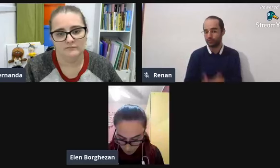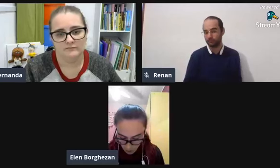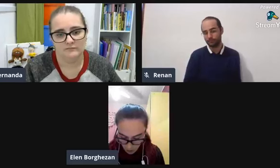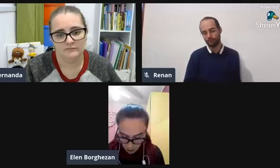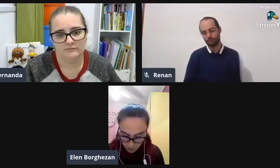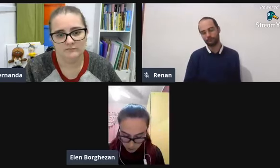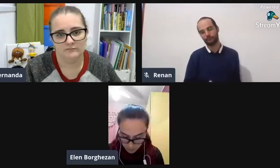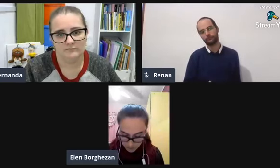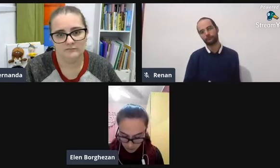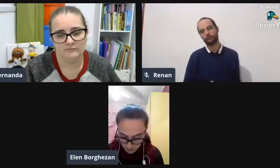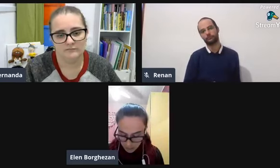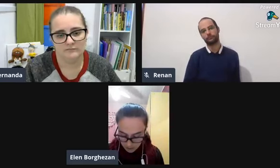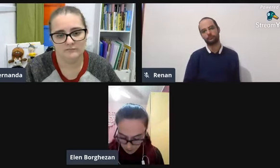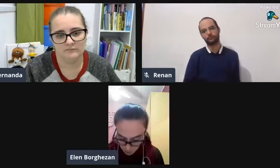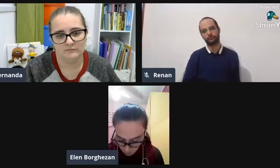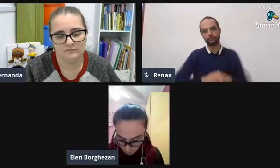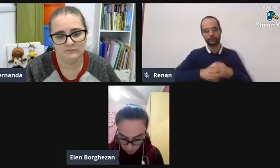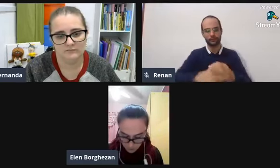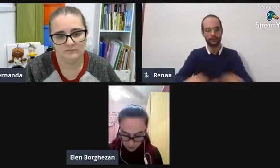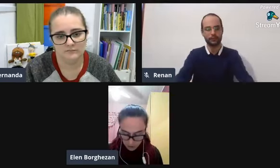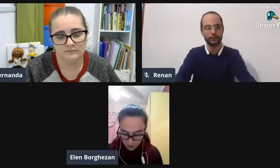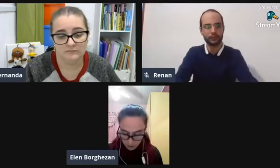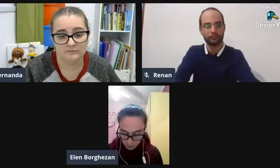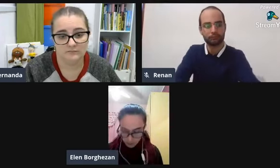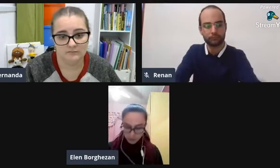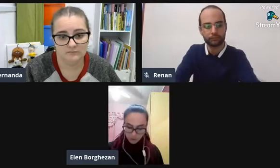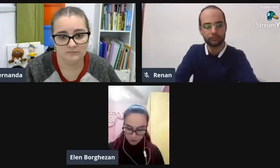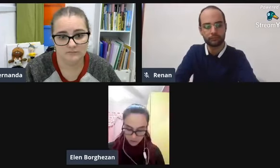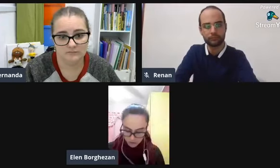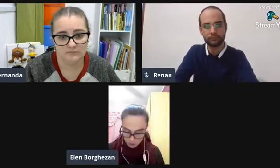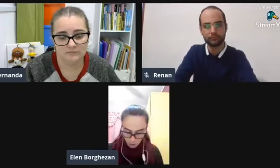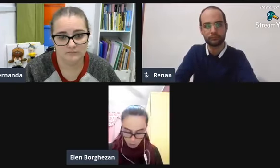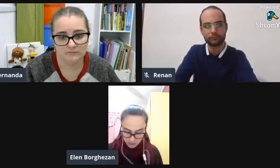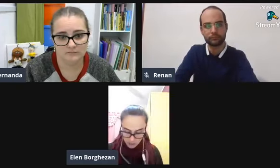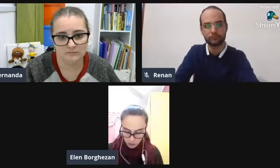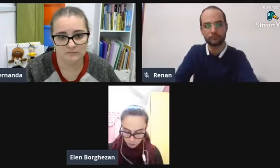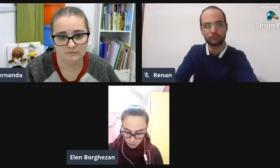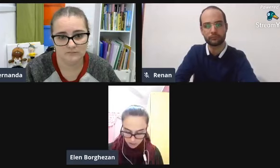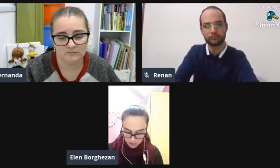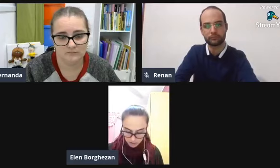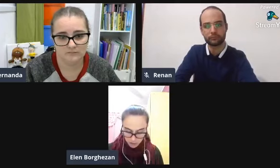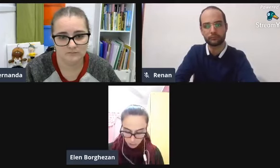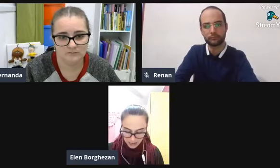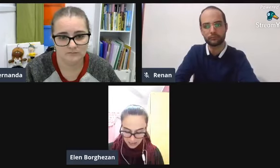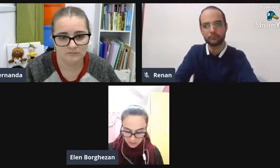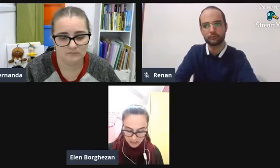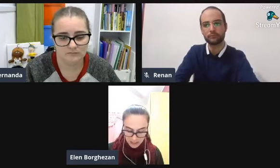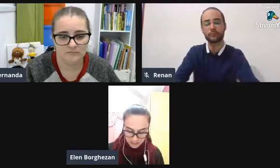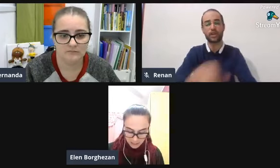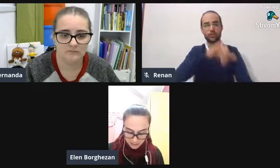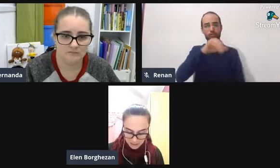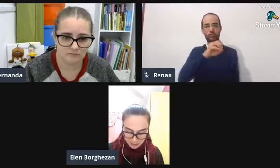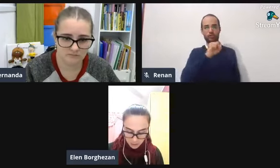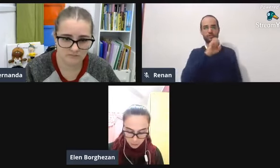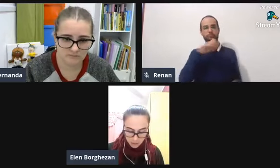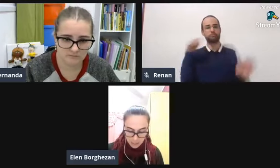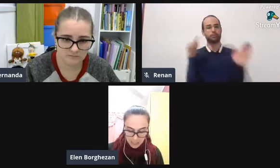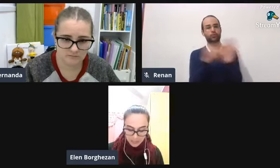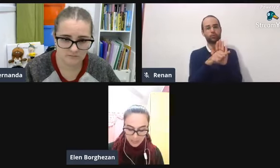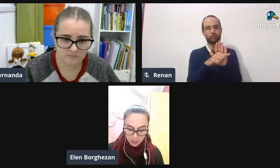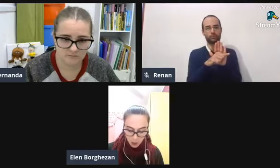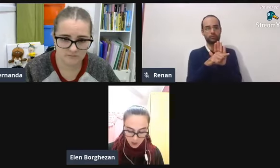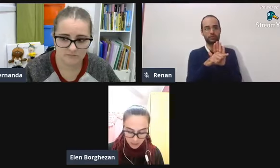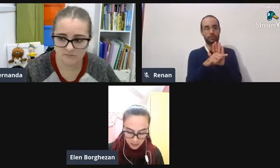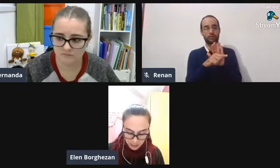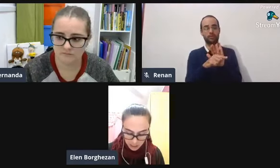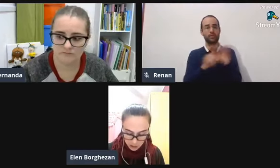Aqui tem a Josi também, a mesma que tinha perguntado a pergunta anterior, e disse assim, ó, comente algo sobre as dificuldades na aceitação